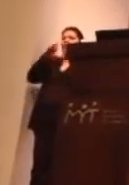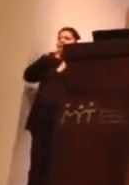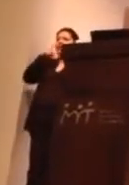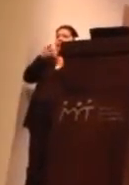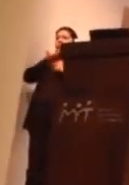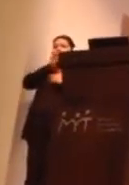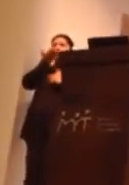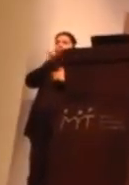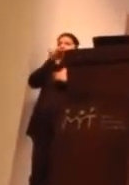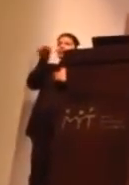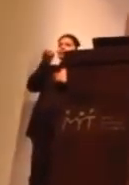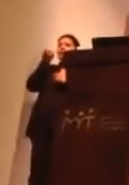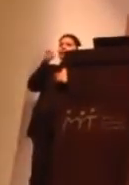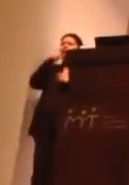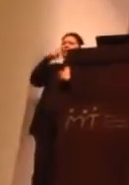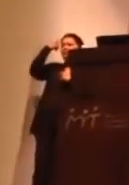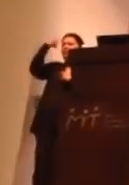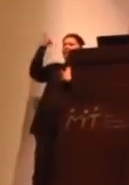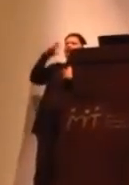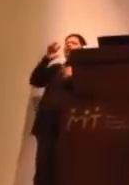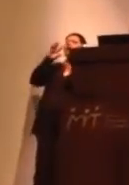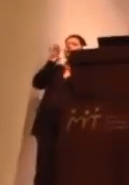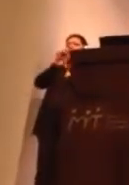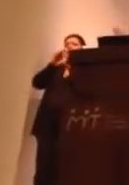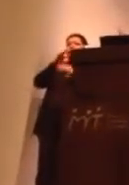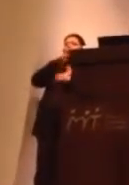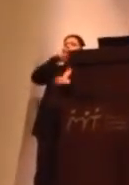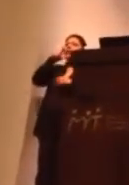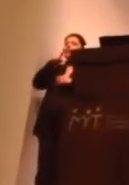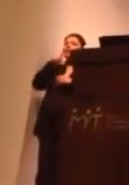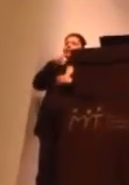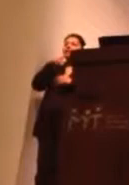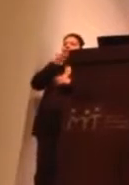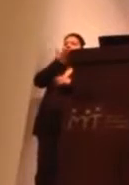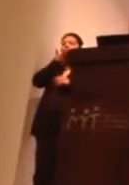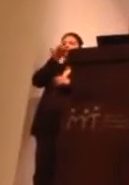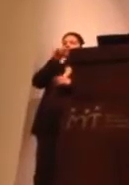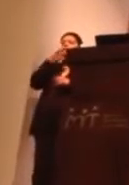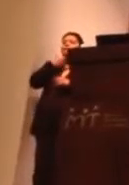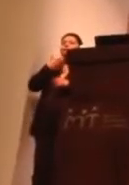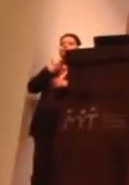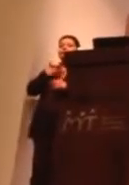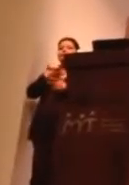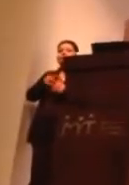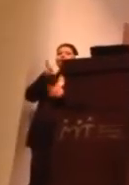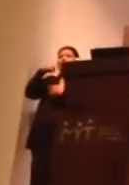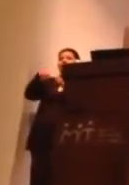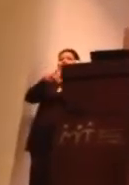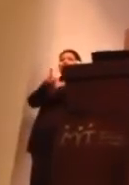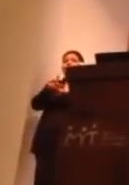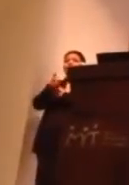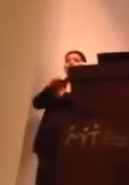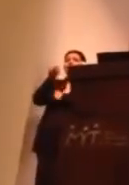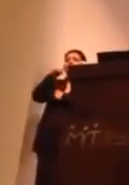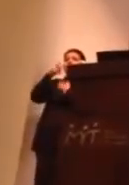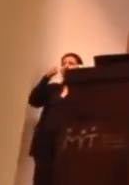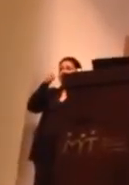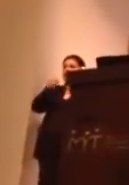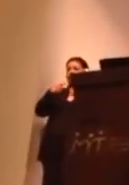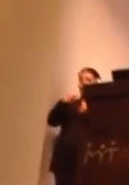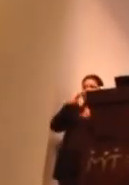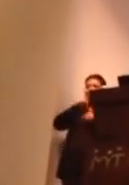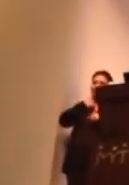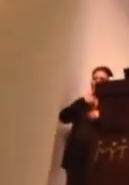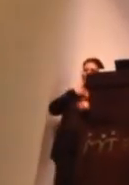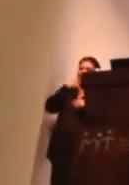hábito, que es muy sencillo. ¿Cómo se rompe el hábito? Y esto lo pueden hacer ustedes, si tienen este problema que estoy segura que no, solo yo